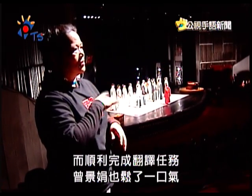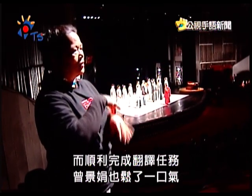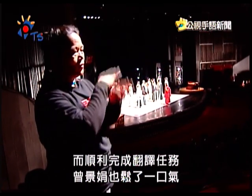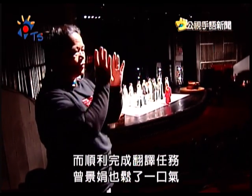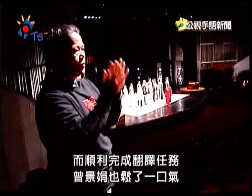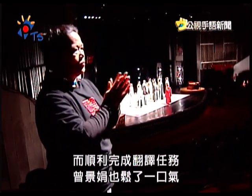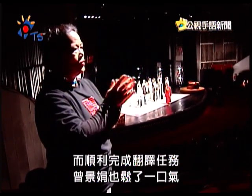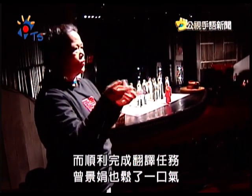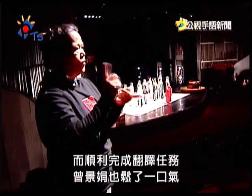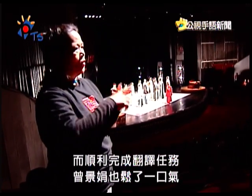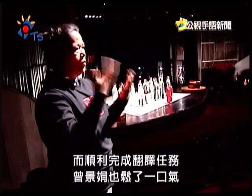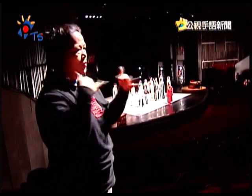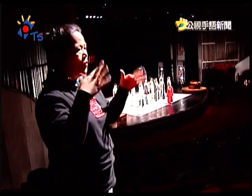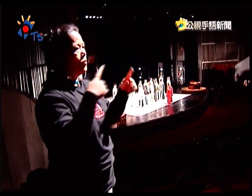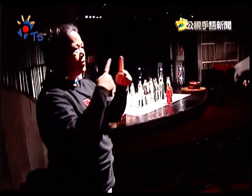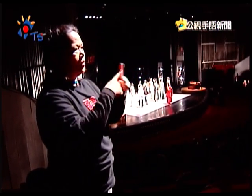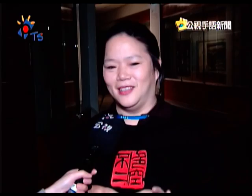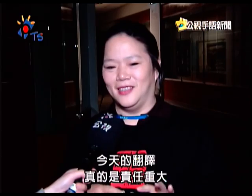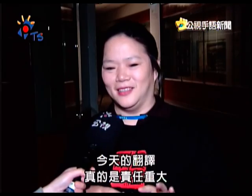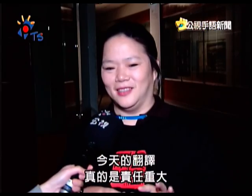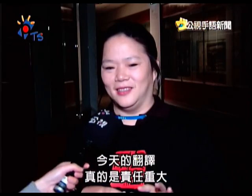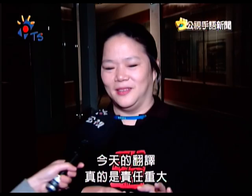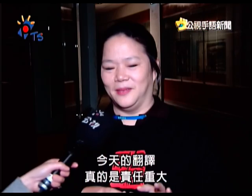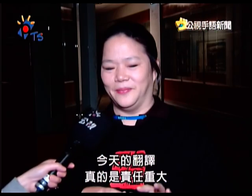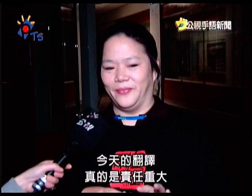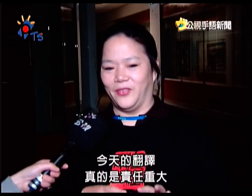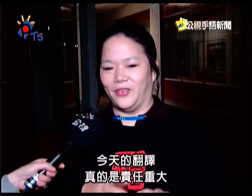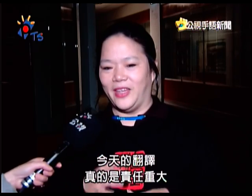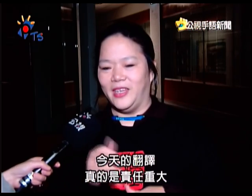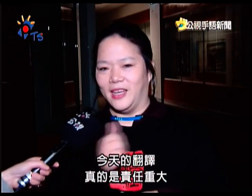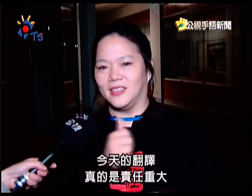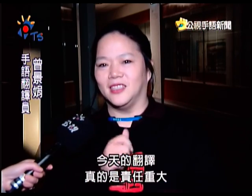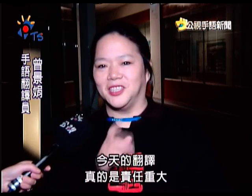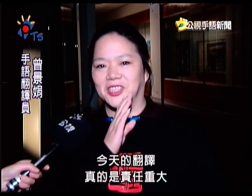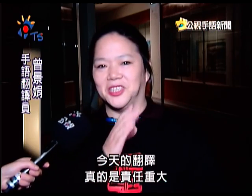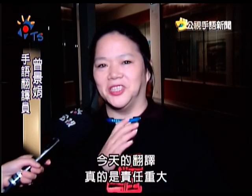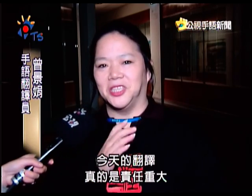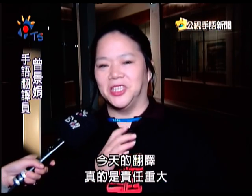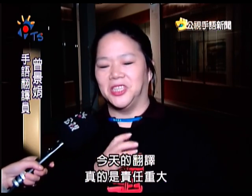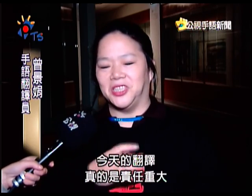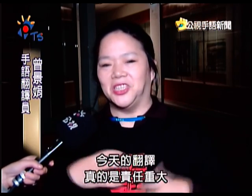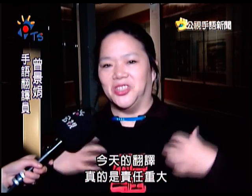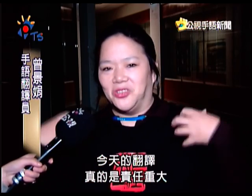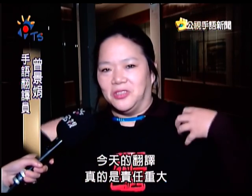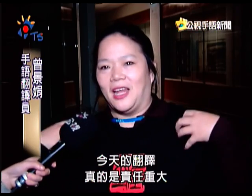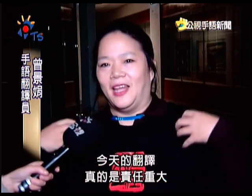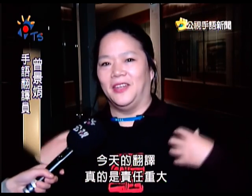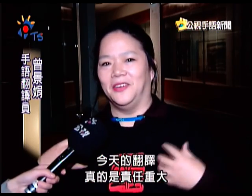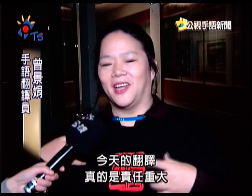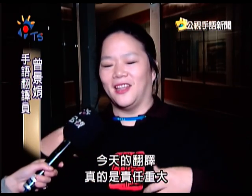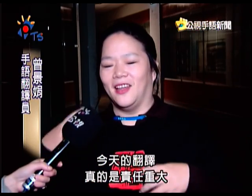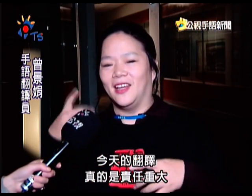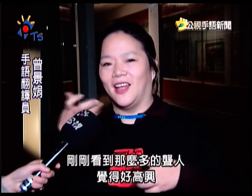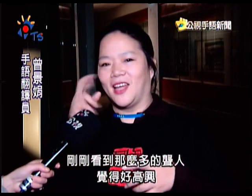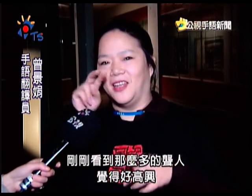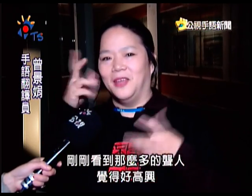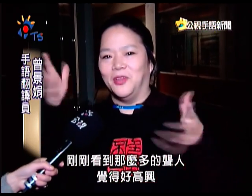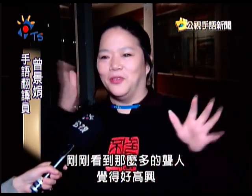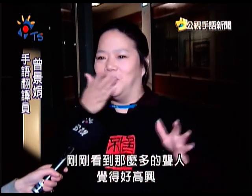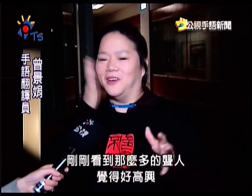也松了一口气。 今天的那个翻译啊，真的是责任重大。看到刚刚看了那么多聋人啊，